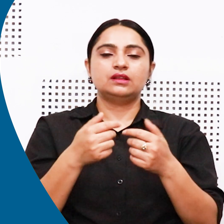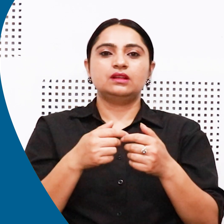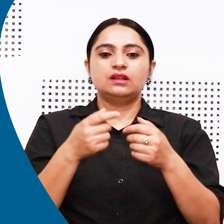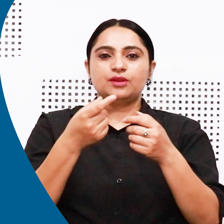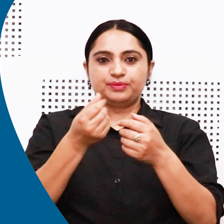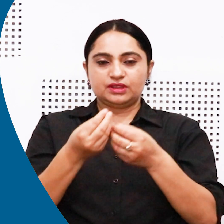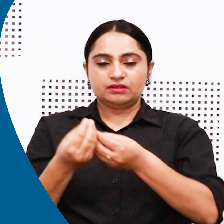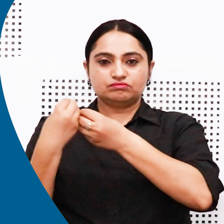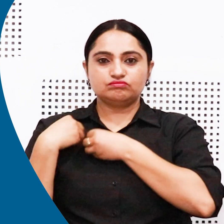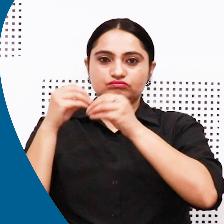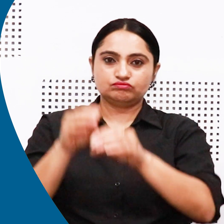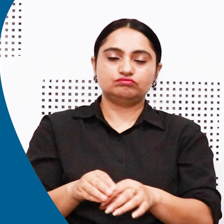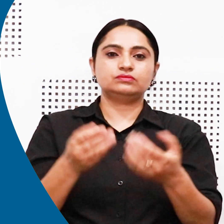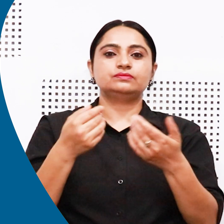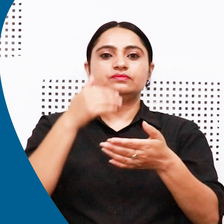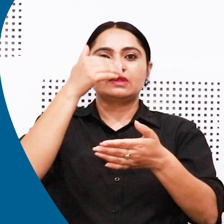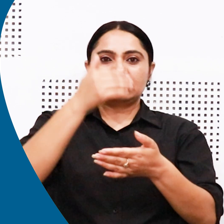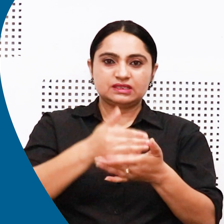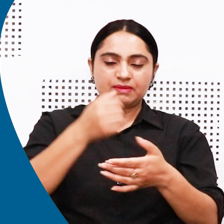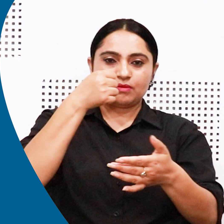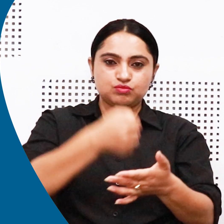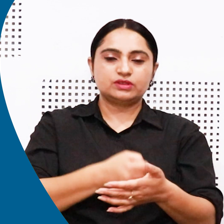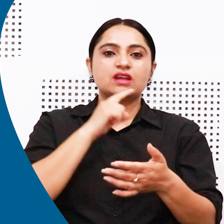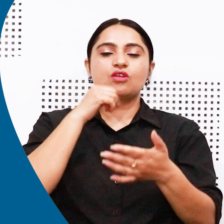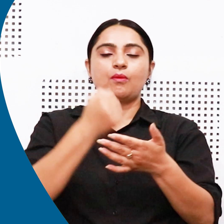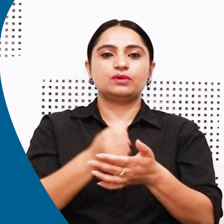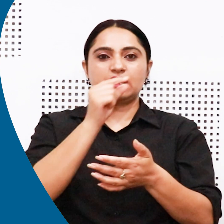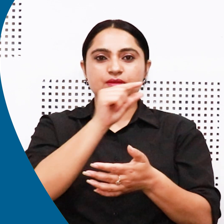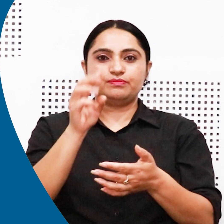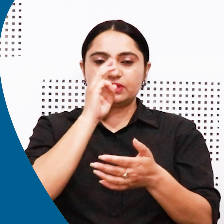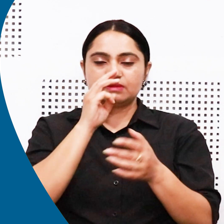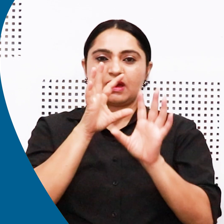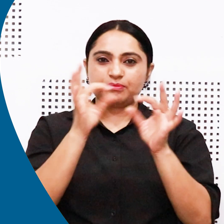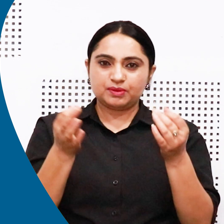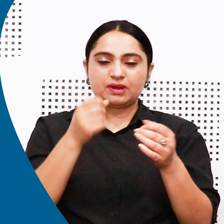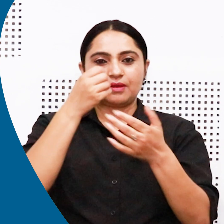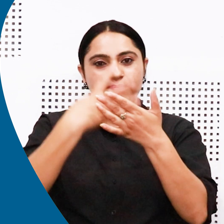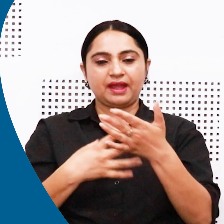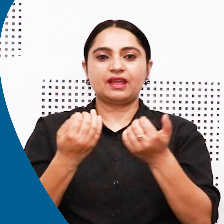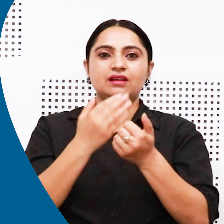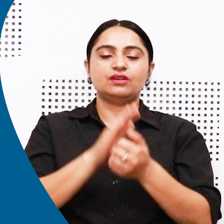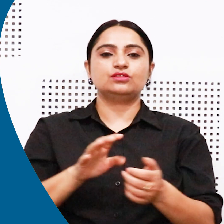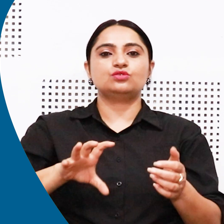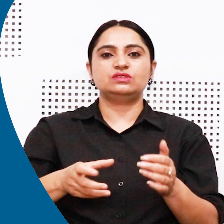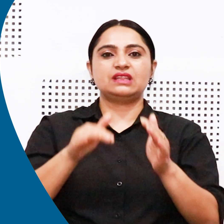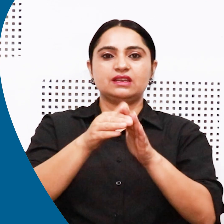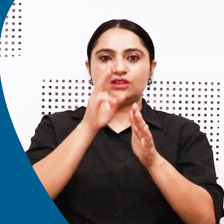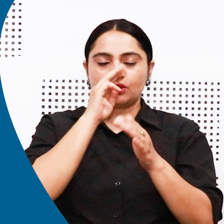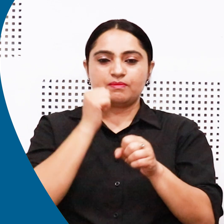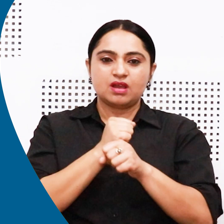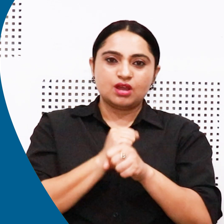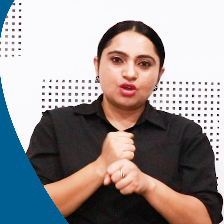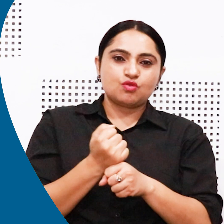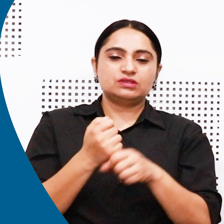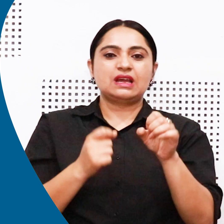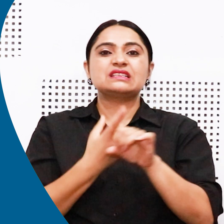हस्तान्तरणको सीमा समयमा पुग्दा र नपुग्दाका प्रभावका बारेमा विभिन्न कोणबाट व्याख्या गरेका छौँ भने स्थानीय तहमा रोजगार